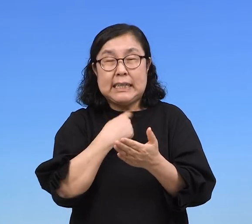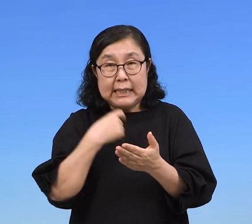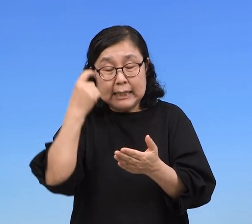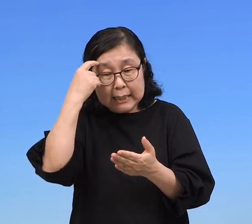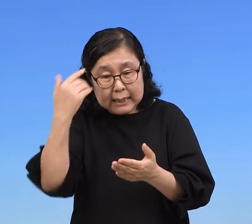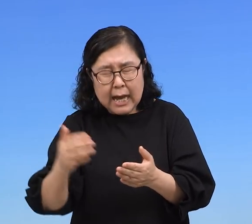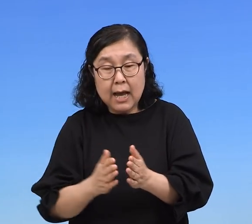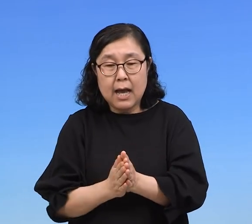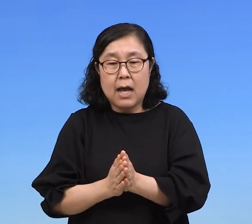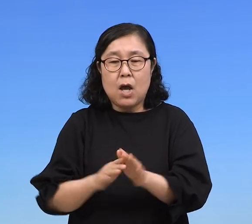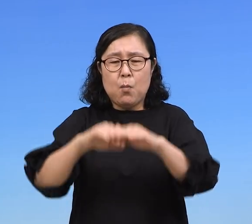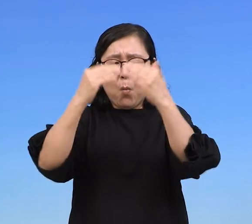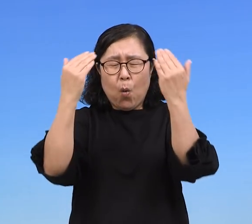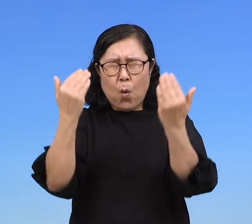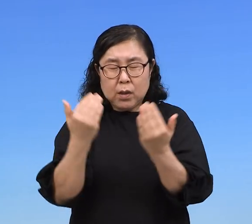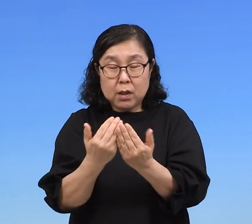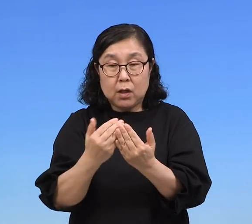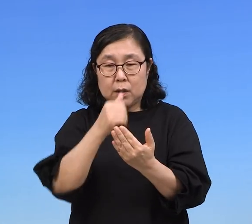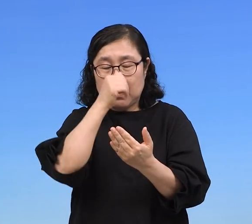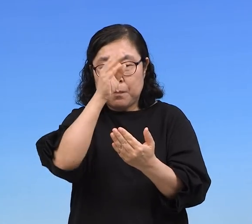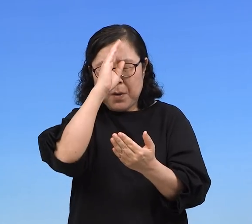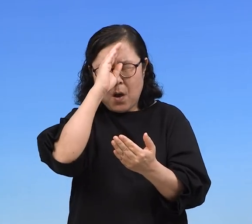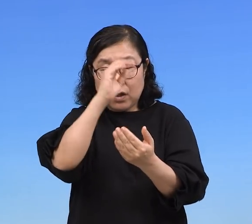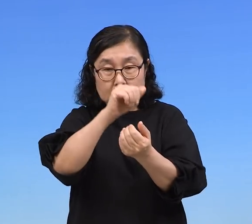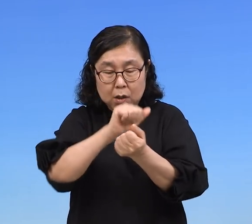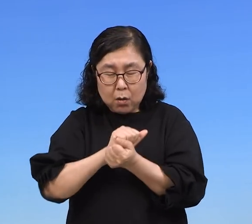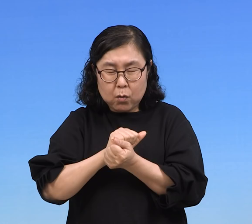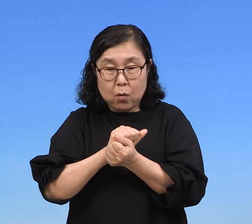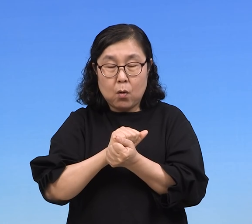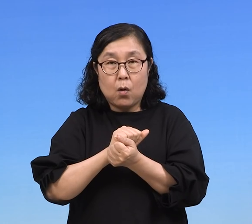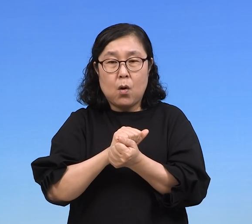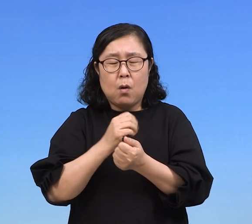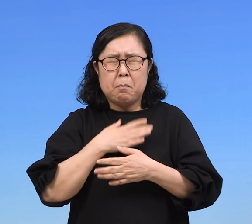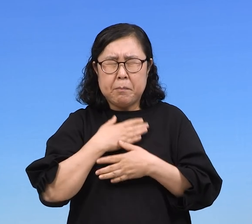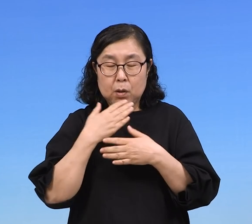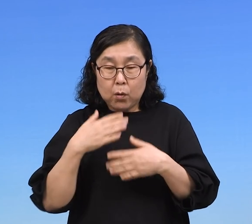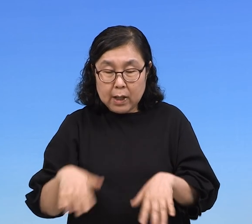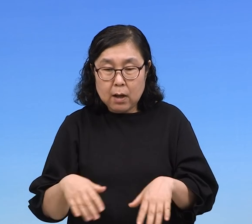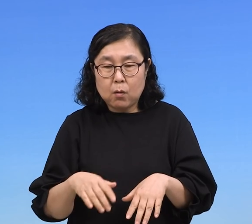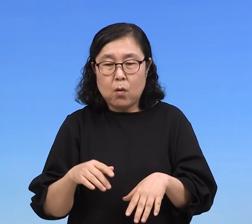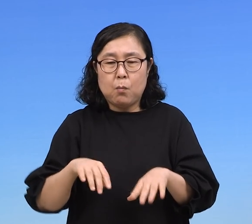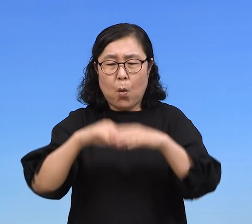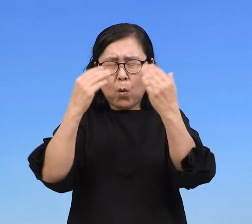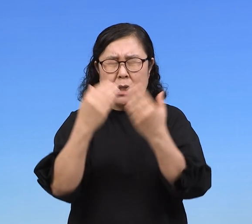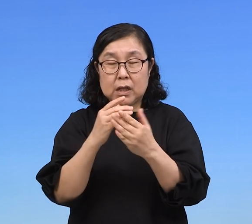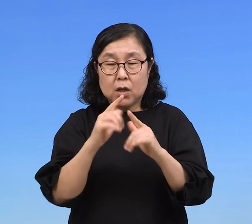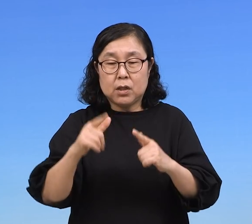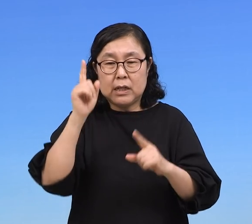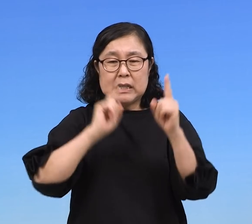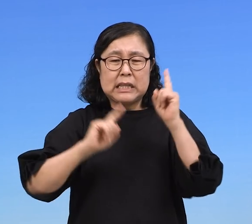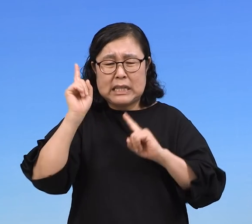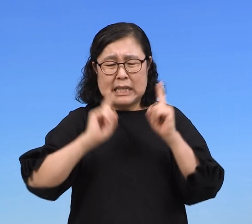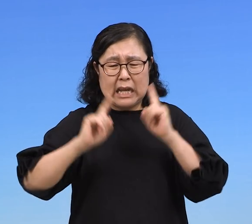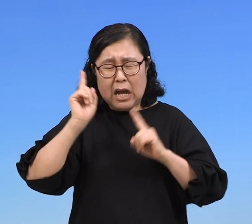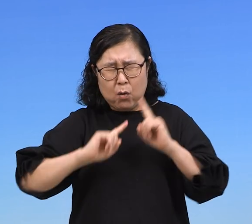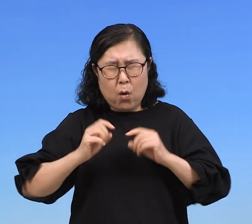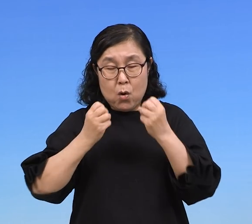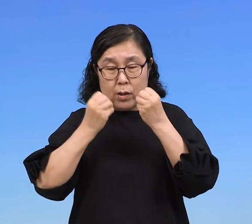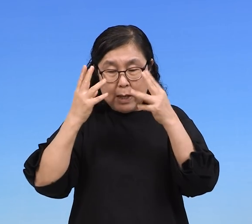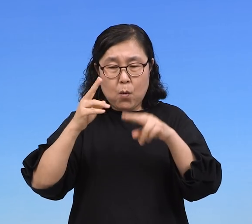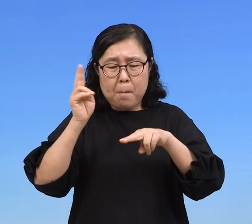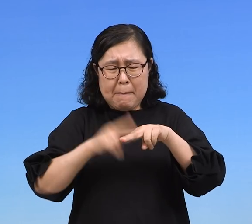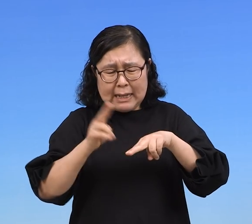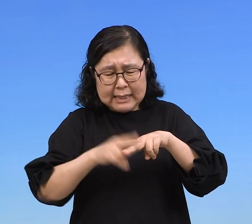머리는 병들었고 온 마음은 피곤하였으며 발바닥에서 머리까지 성한 곳이 없이 상한 것과 터진 것과 새로